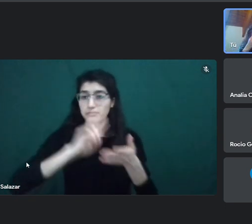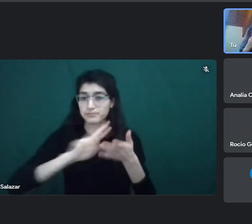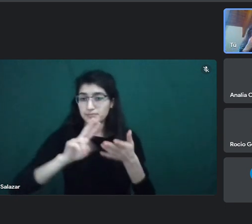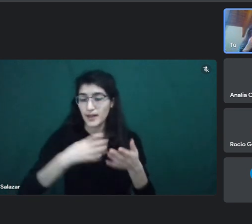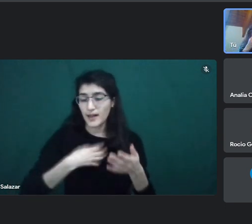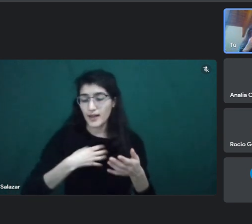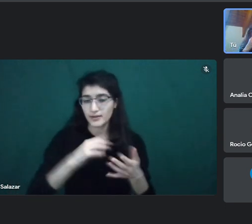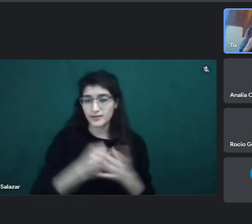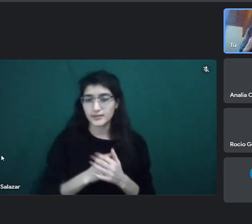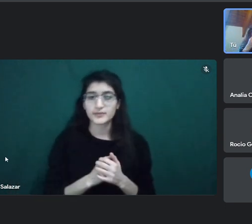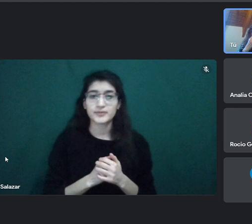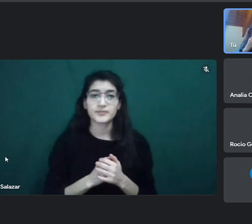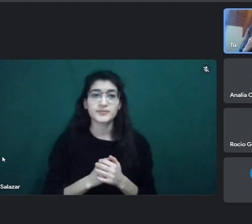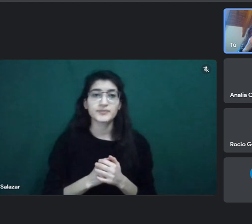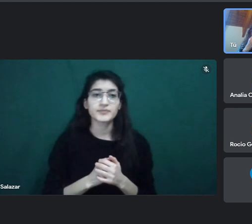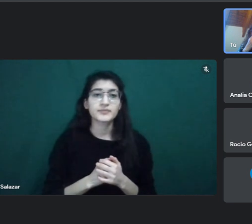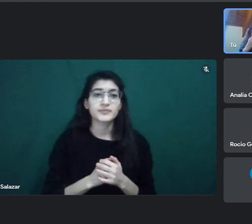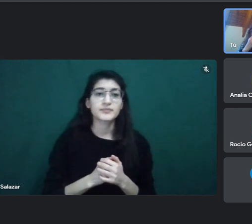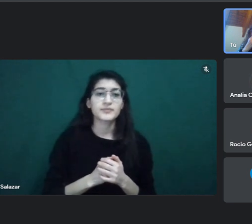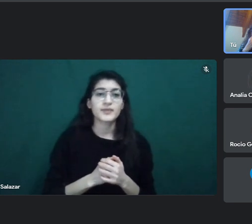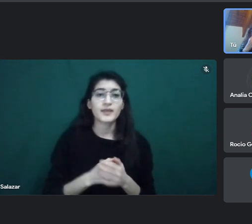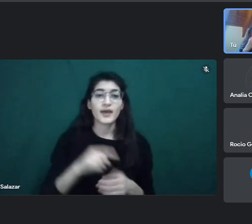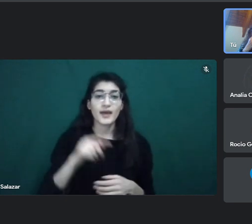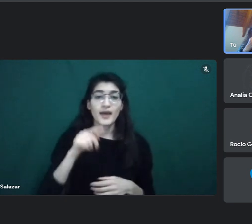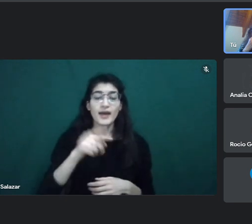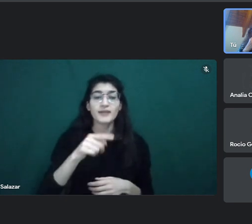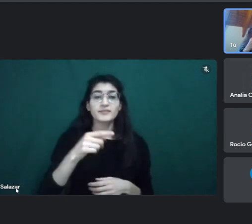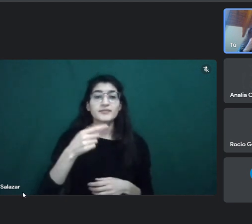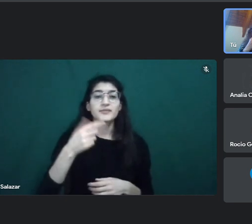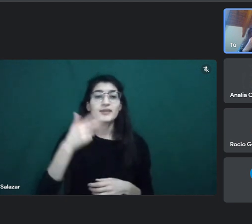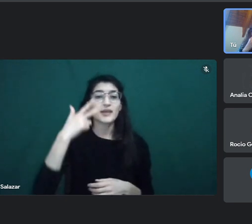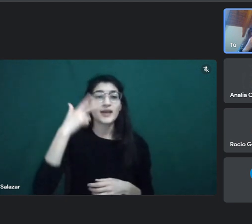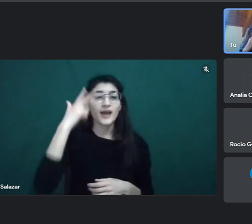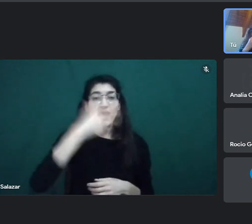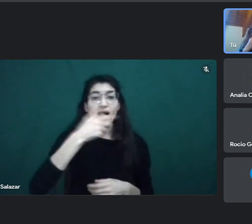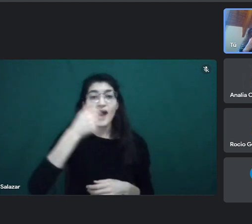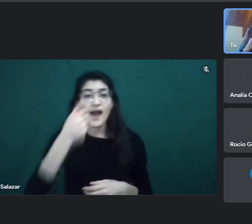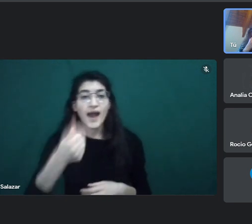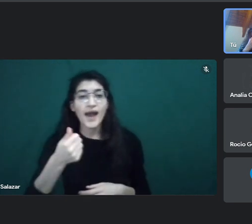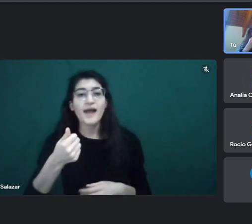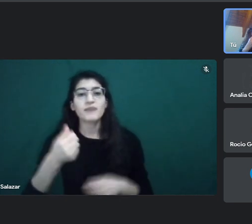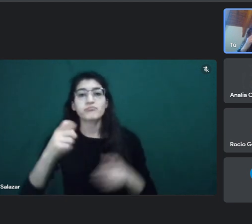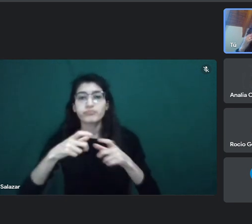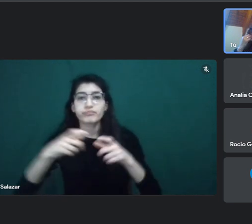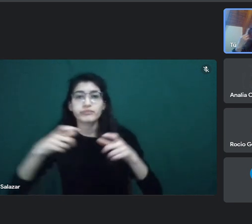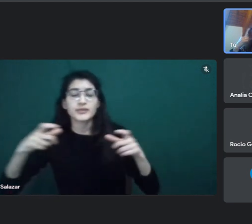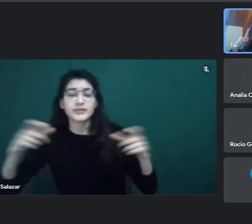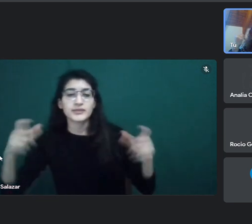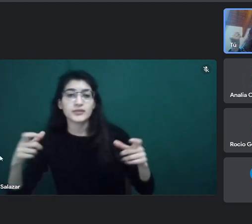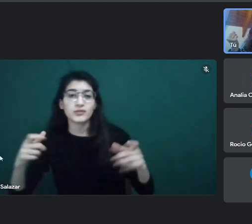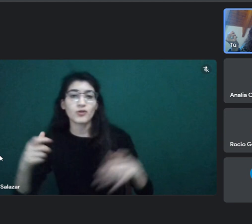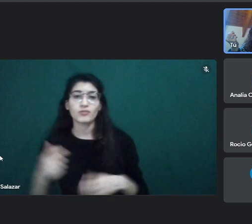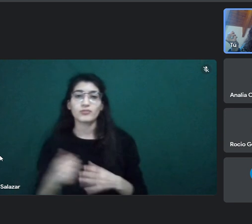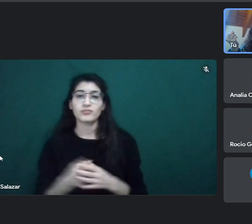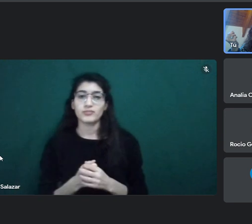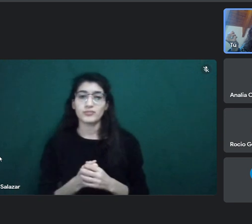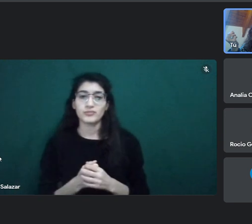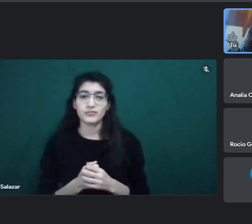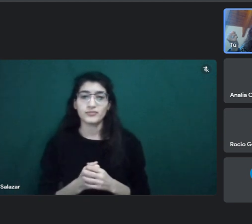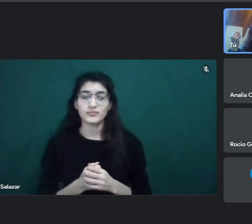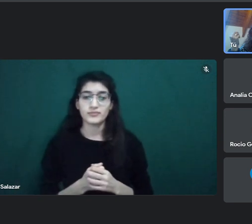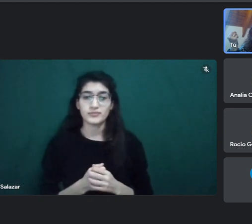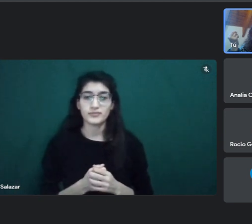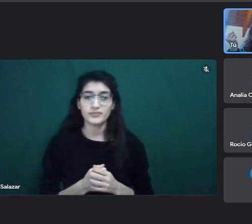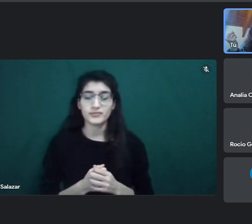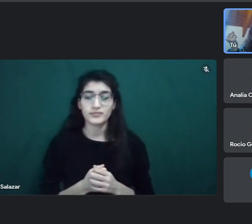Bien, acá, ha crecido, ha incrementado, ha aumentado, ¿sí? Acá no es tiene crecido, ¿sí? Acá no